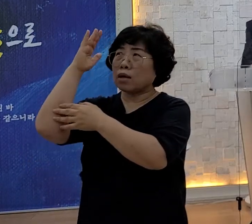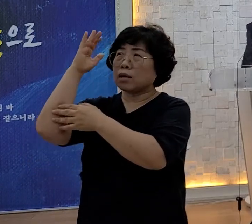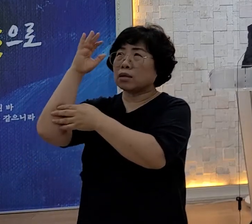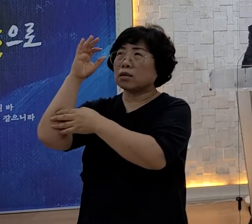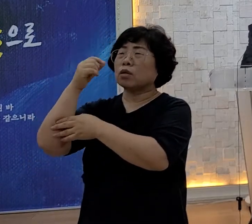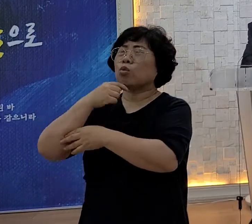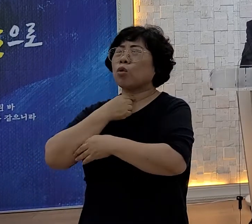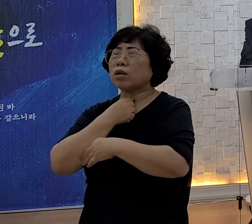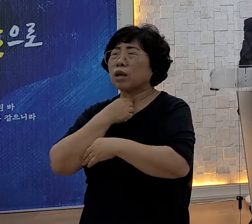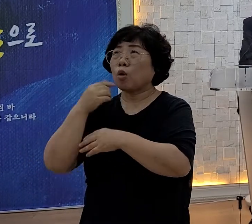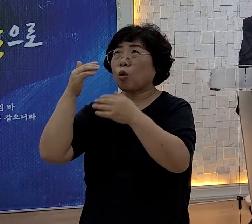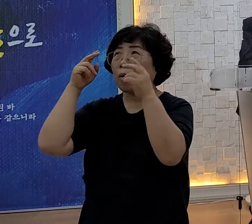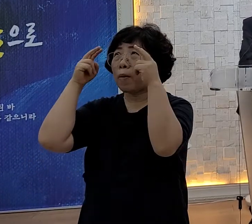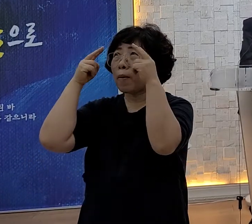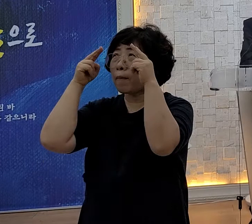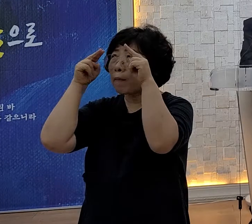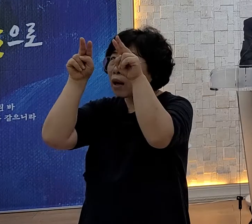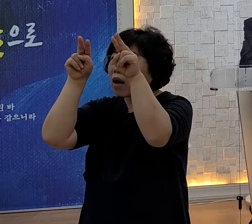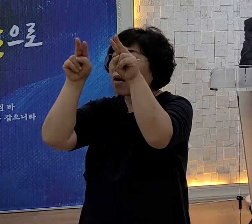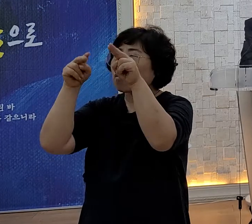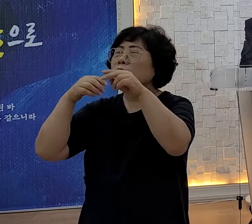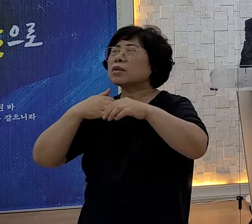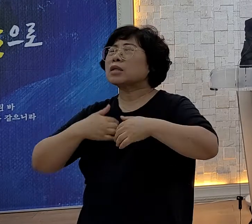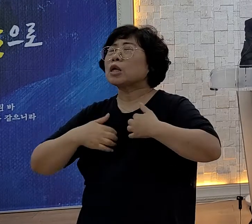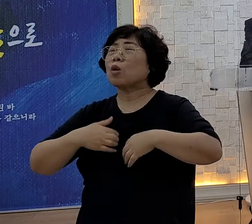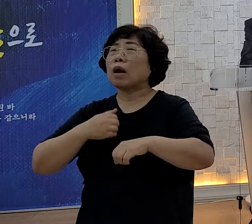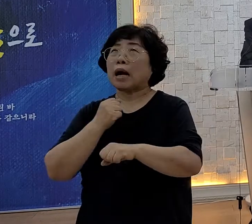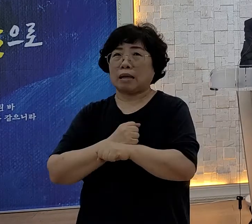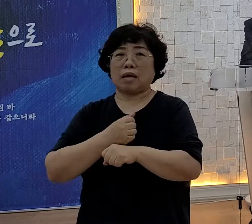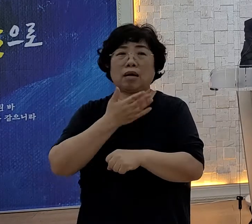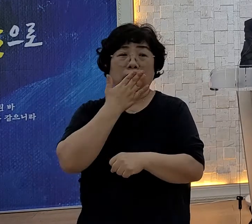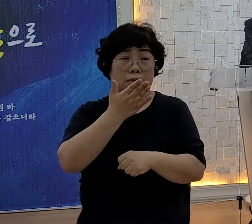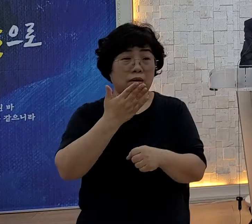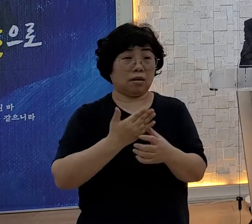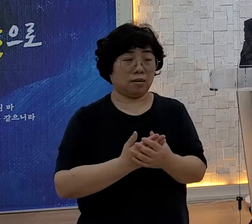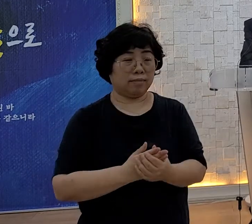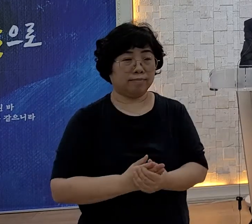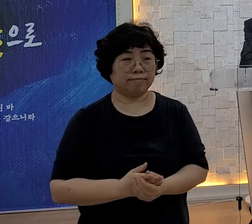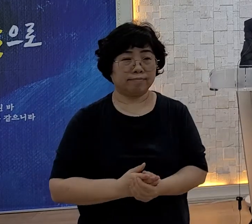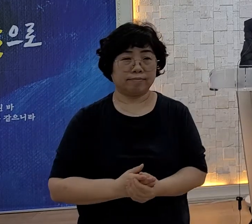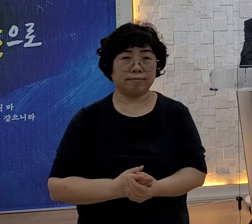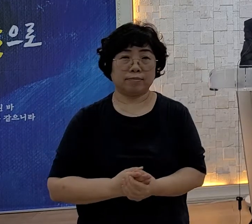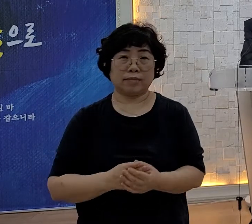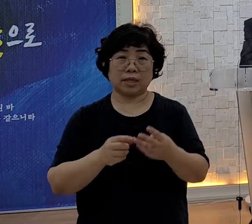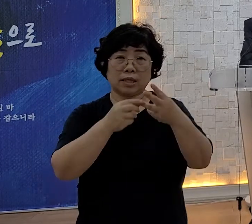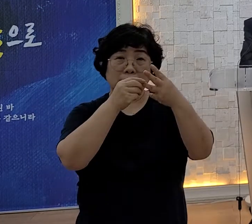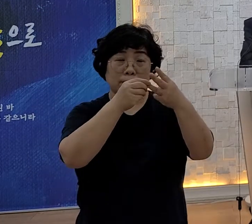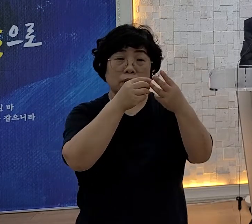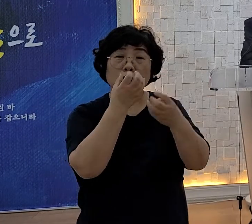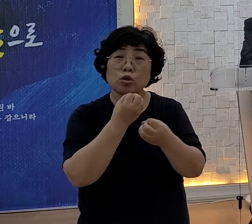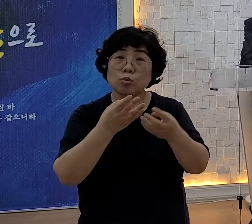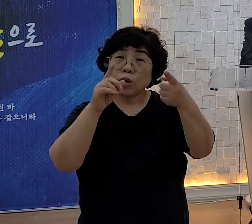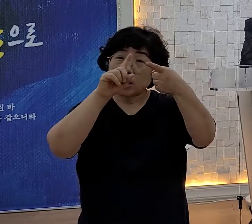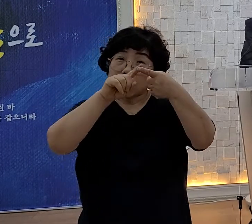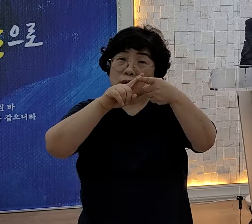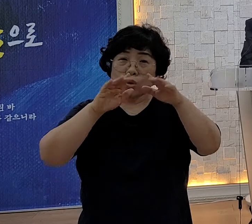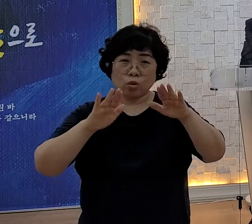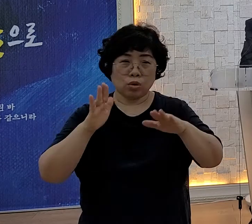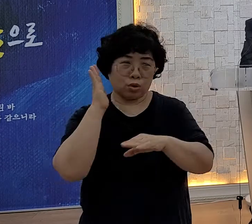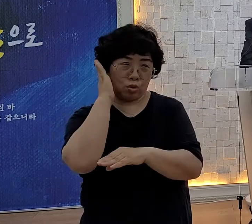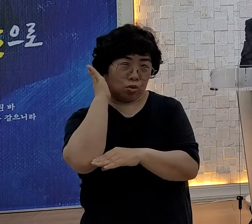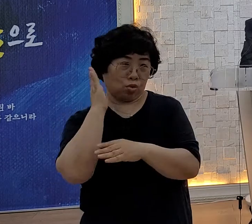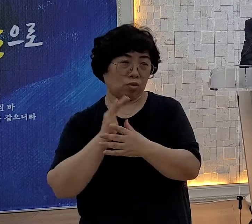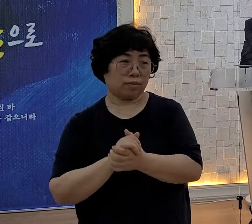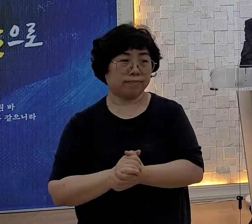영광 또 기쁨을 즐거워하는 것이다. 영광을 바라고 즐거워하는 것이다. 라는 이 세 번째 축복을 오늘 잠시